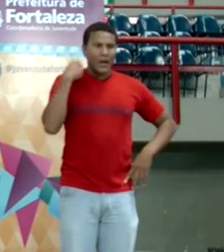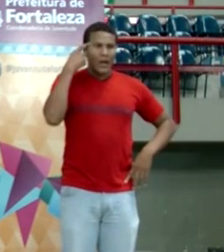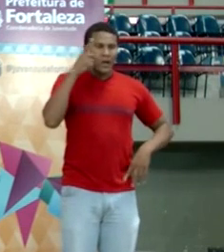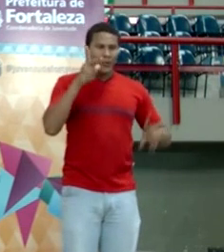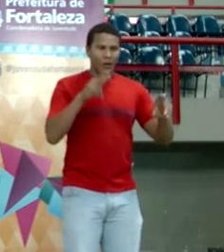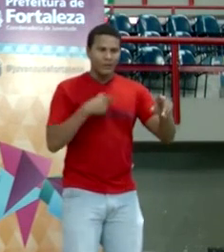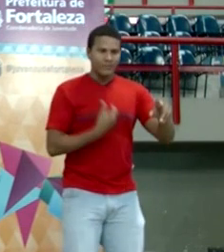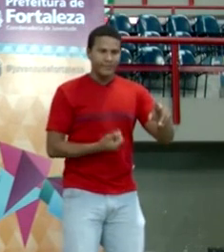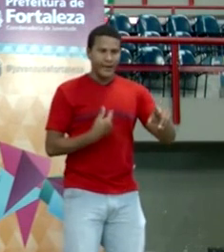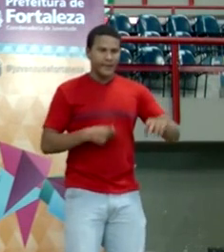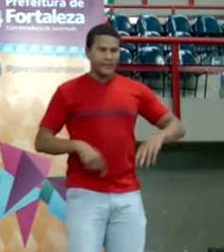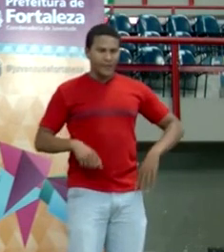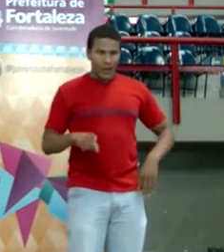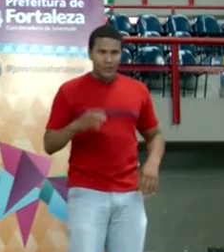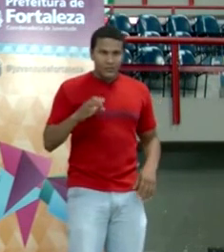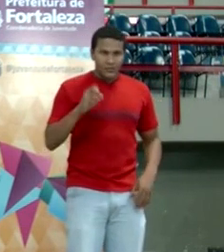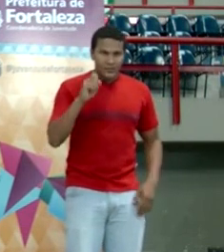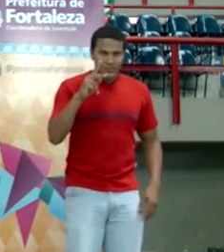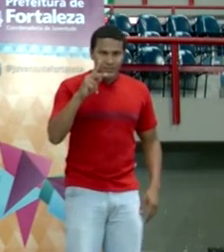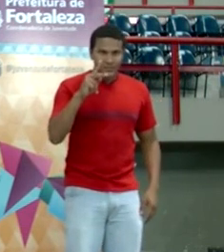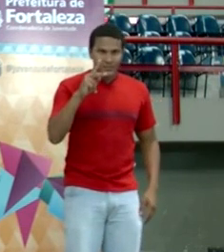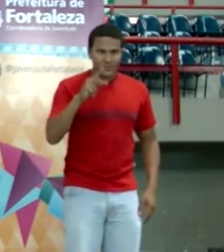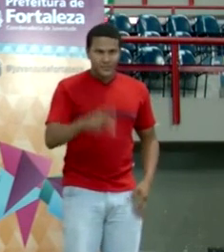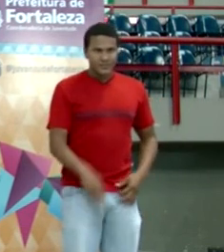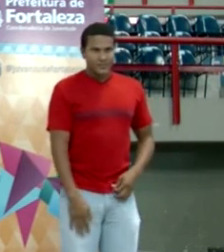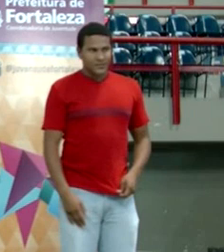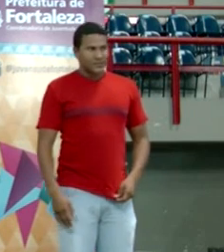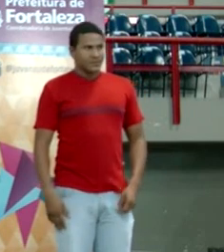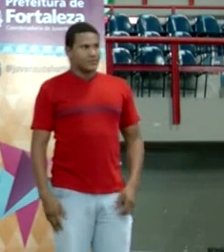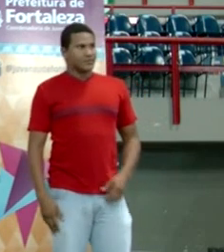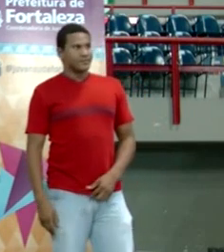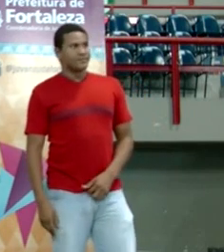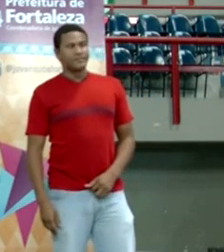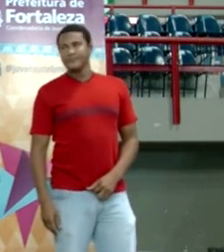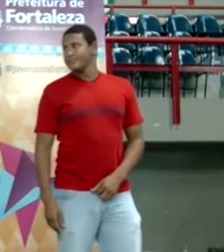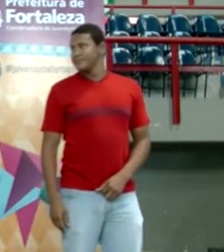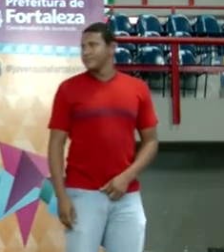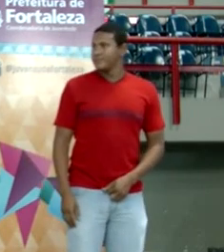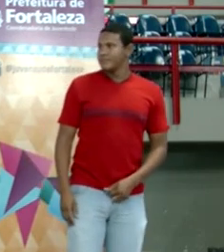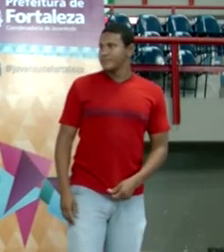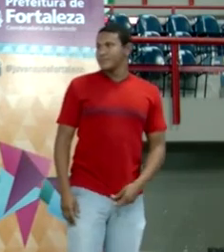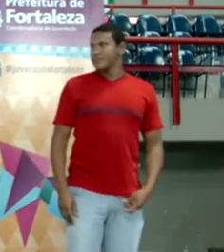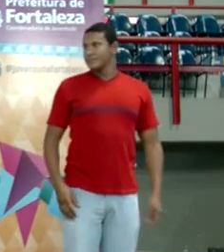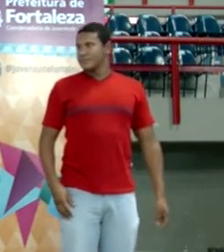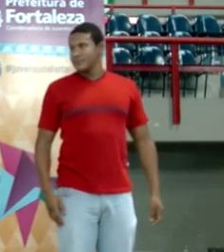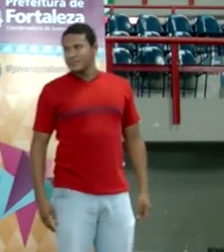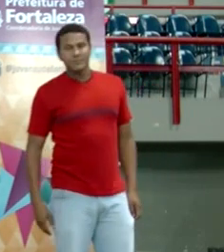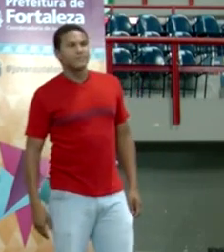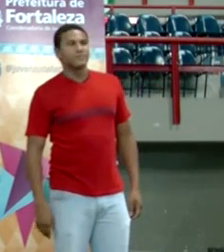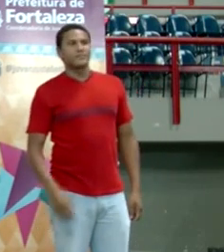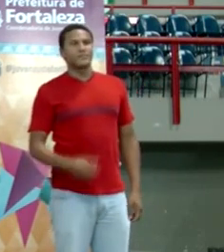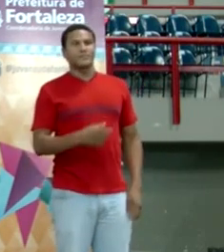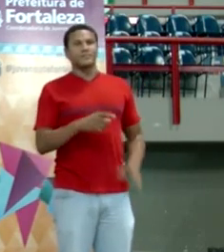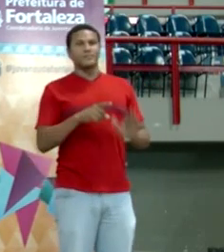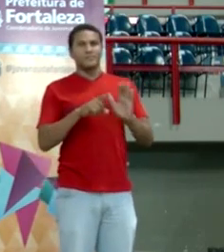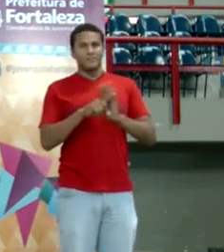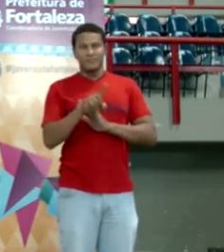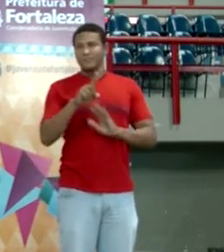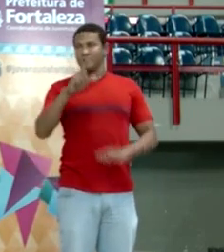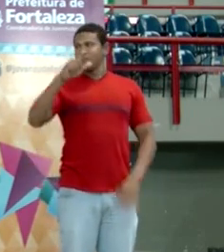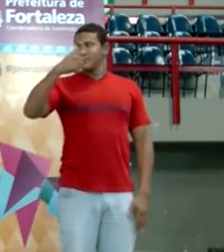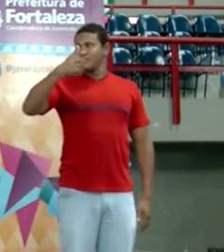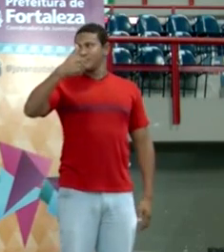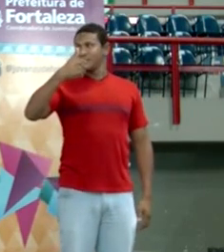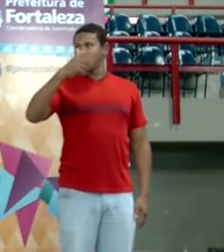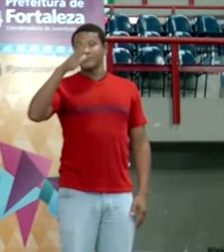falou. Tá certo? Beleza? Então vamos lá. Página 54, ó. Questão 1. Sim,